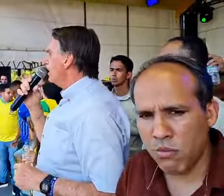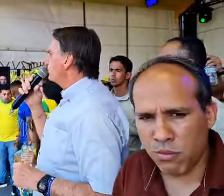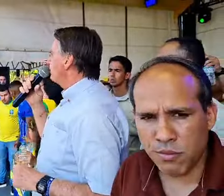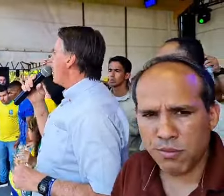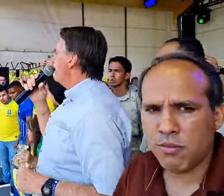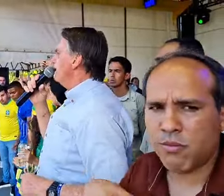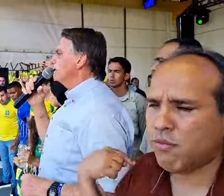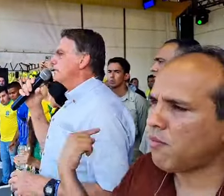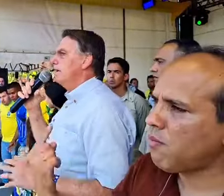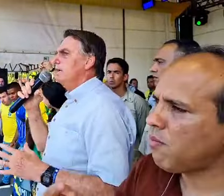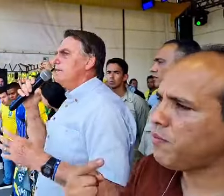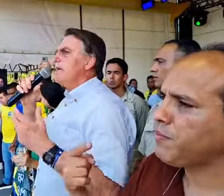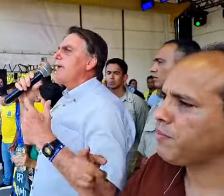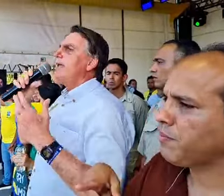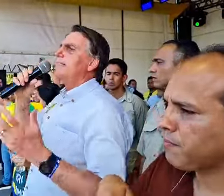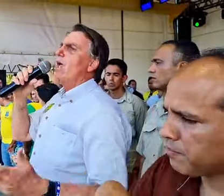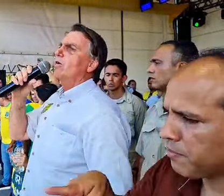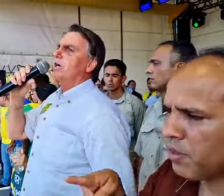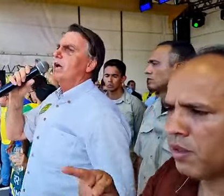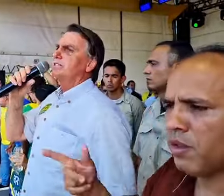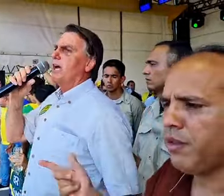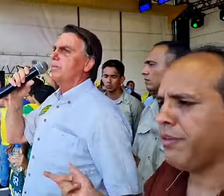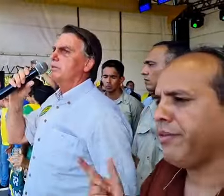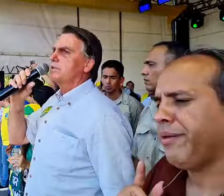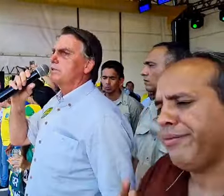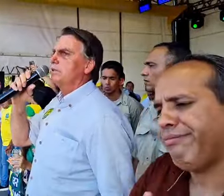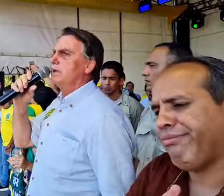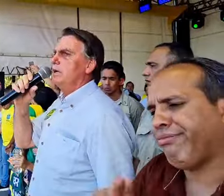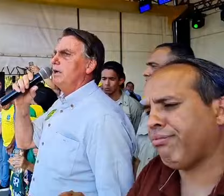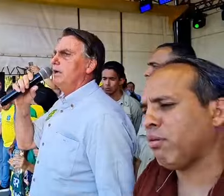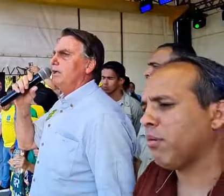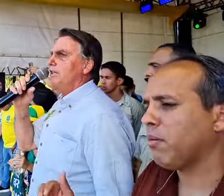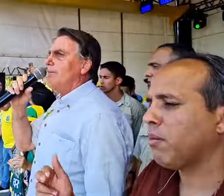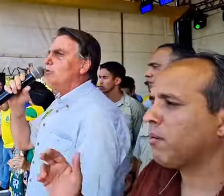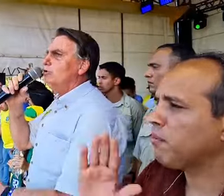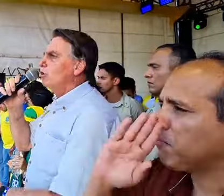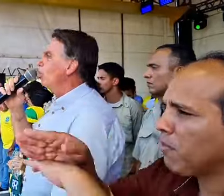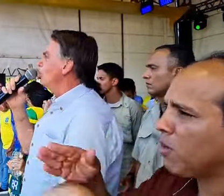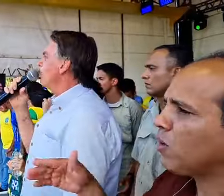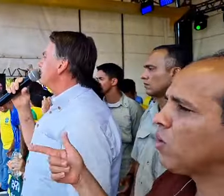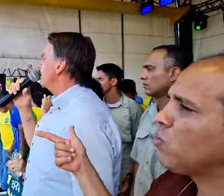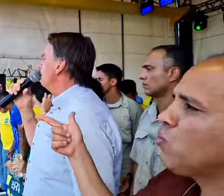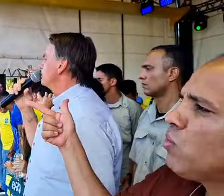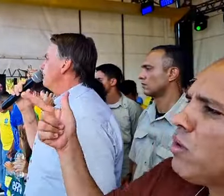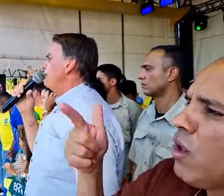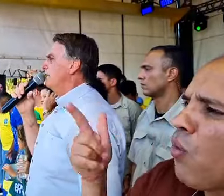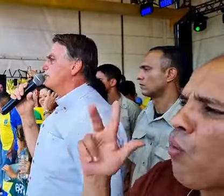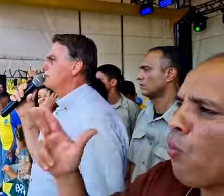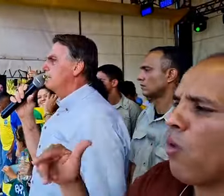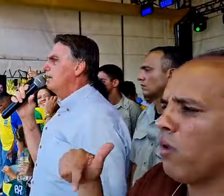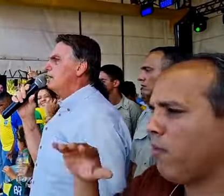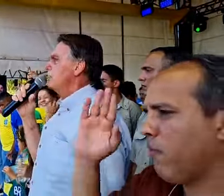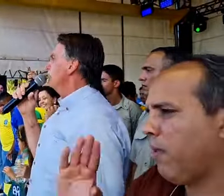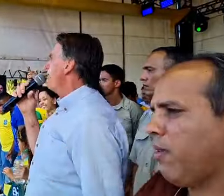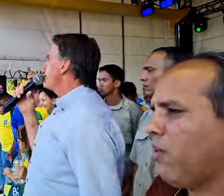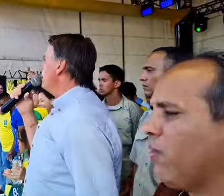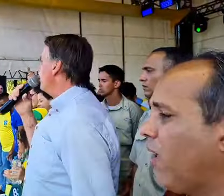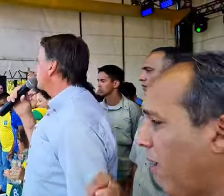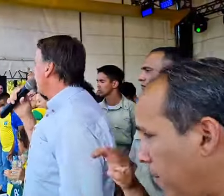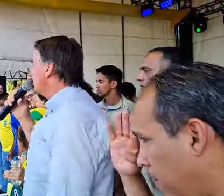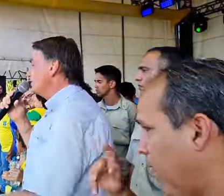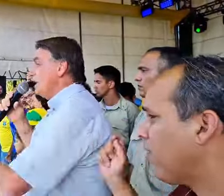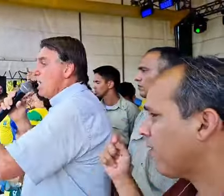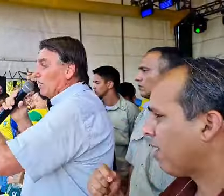O nosso país, ninguém tem o que nós temos. Temos tudo para sermos felizes. E o